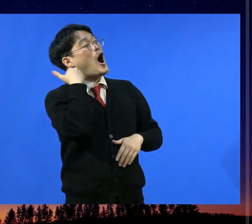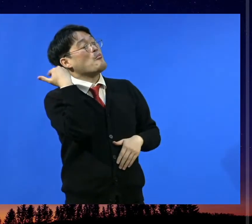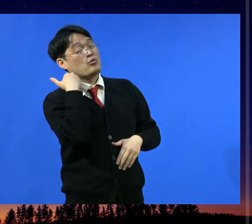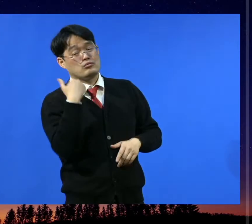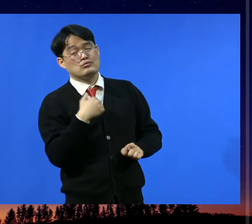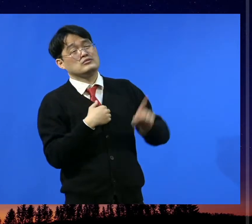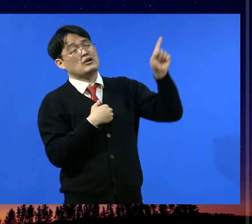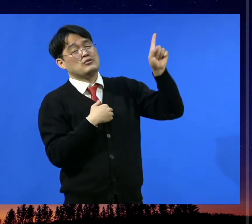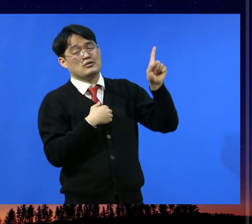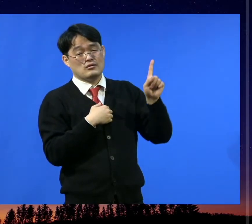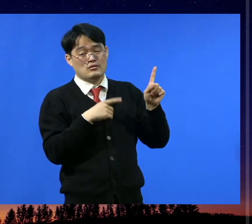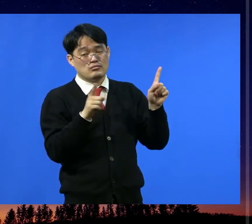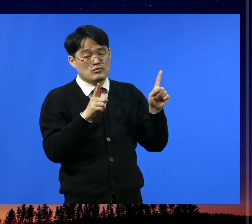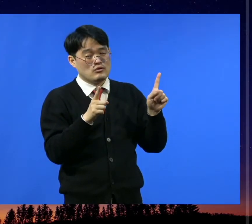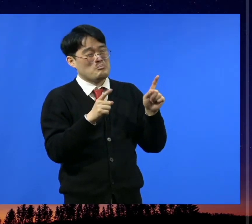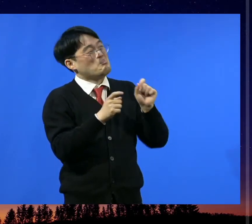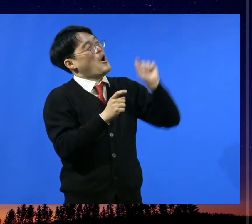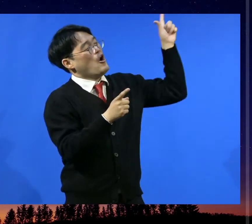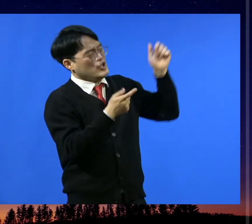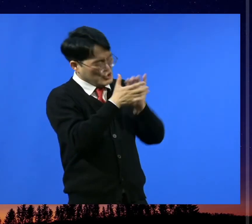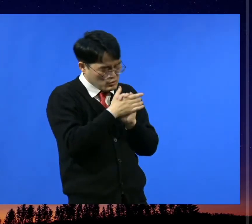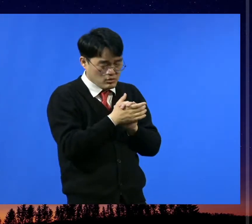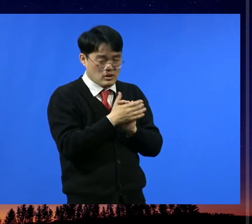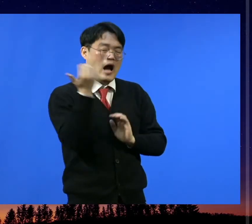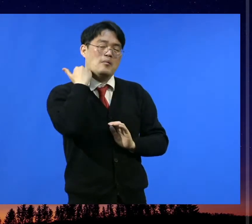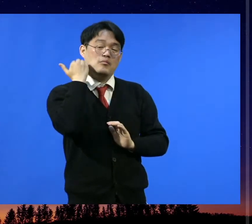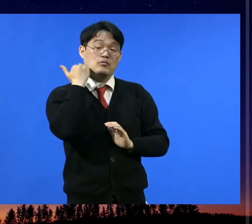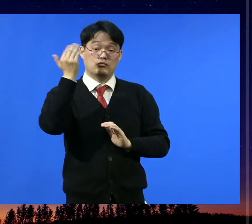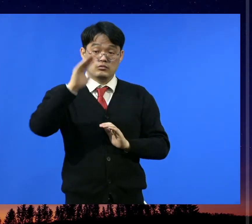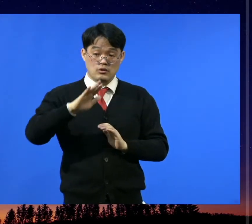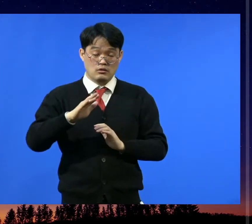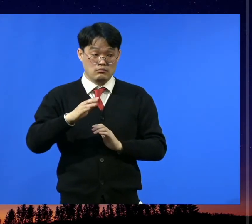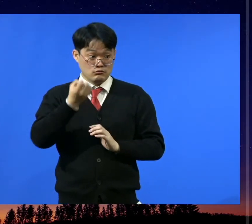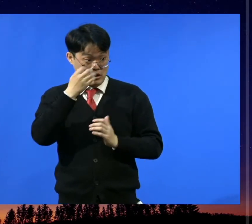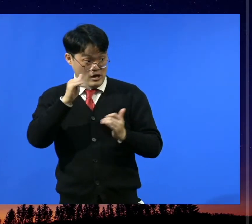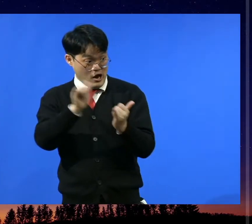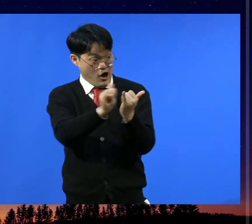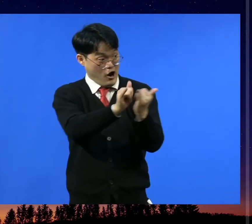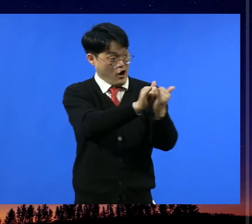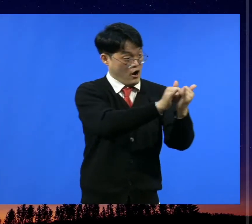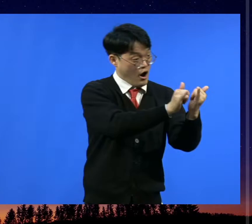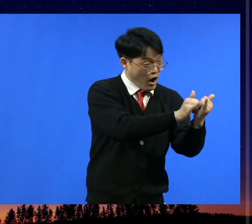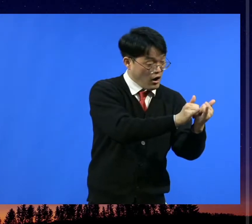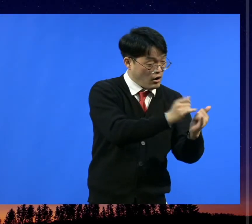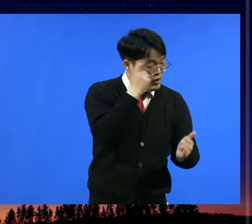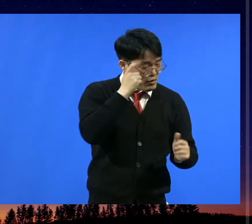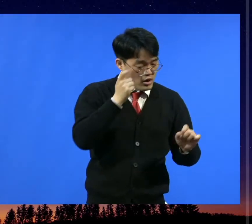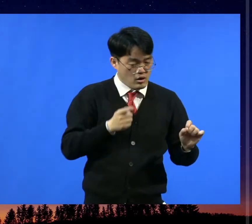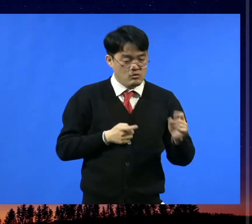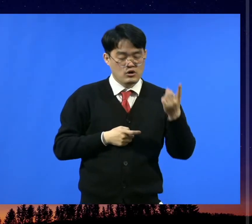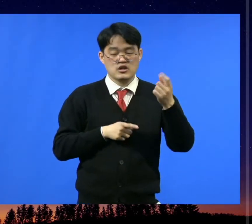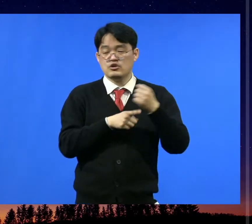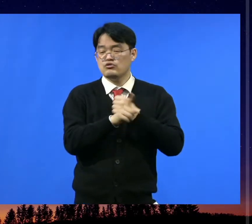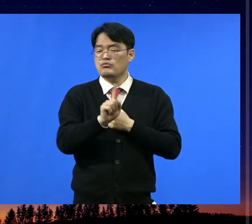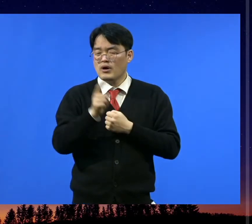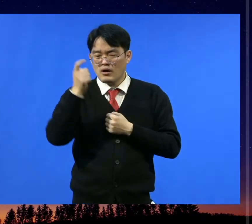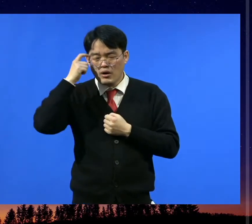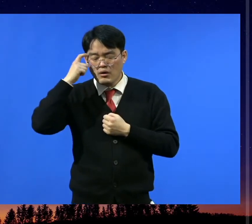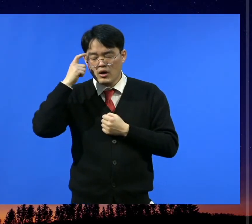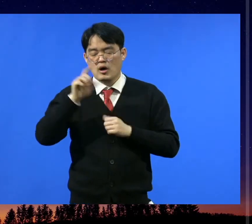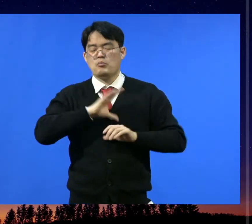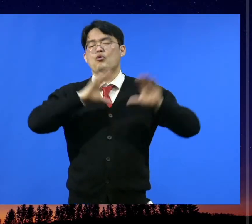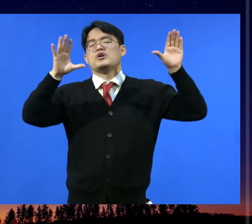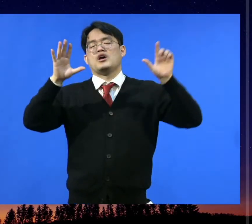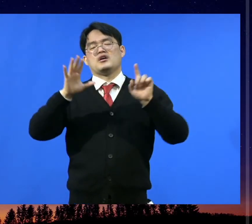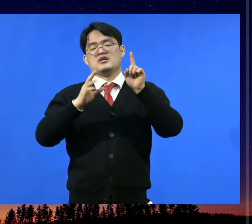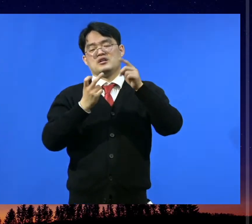보이는 거예요. 근데 거기에서 결정이 다 난다는 거예요. 여러분 영적 전쟁도 우리의 삶도